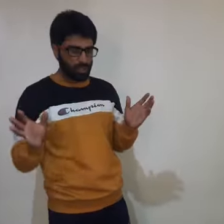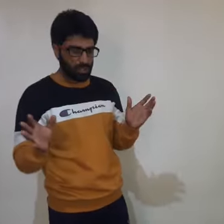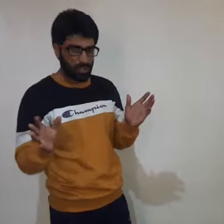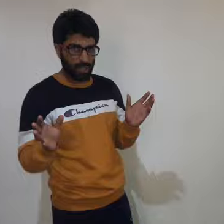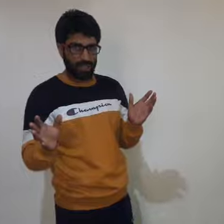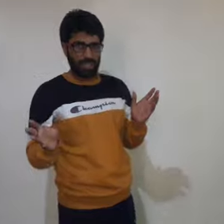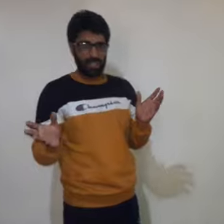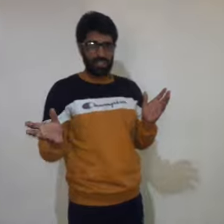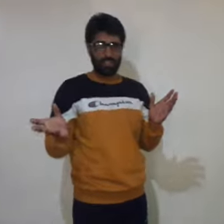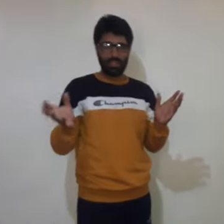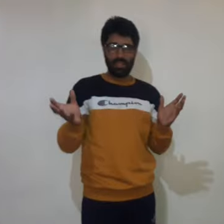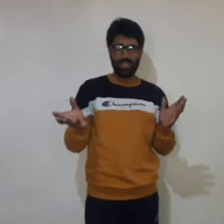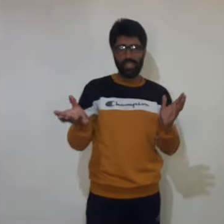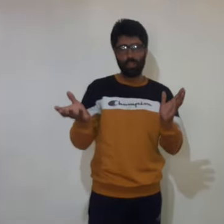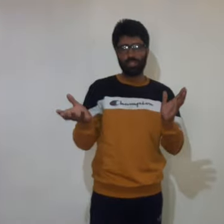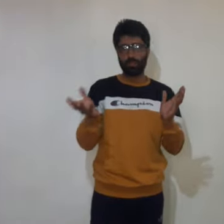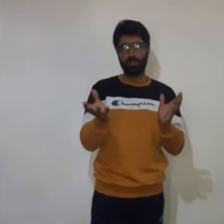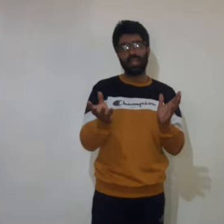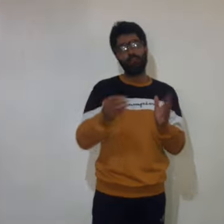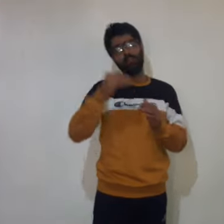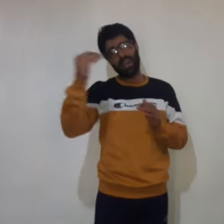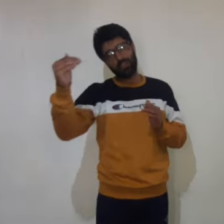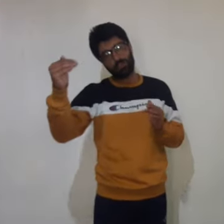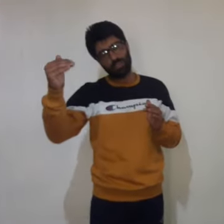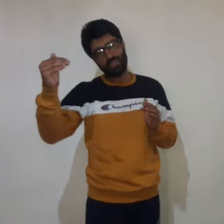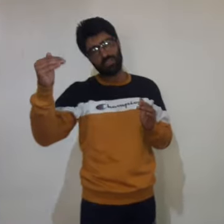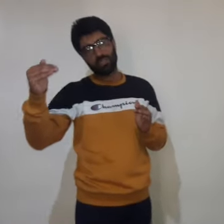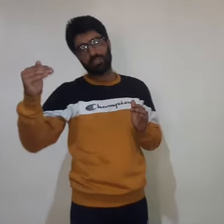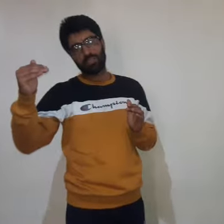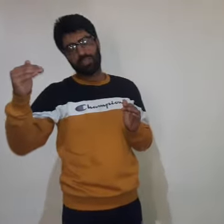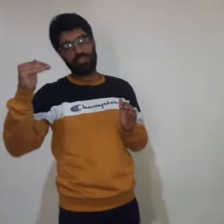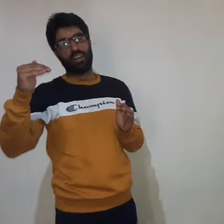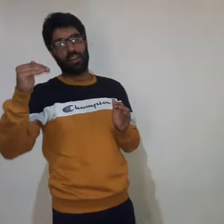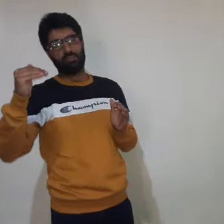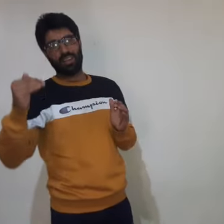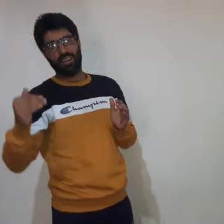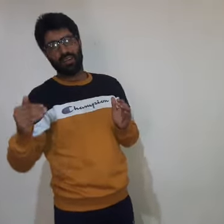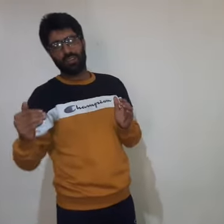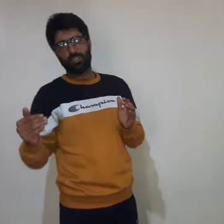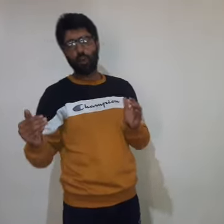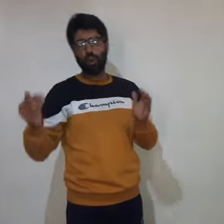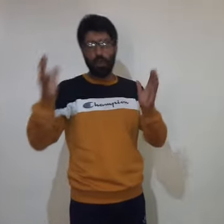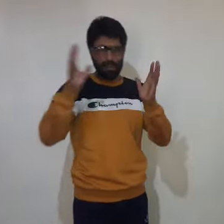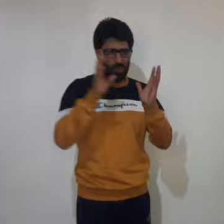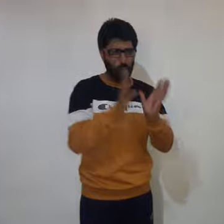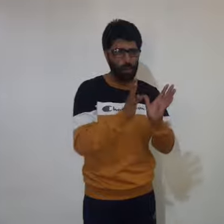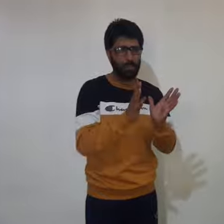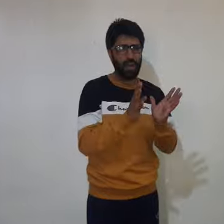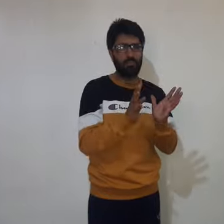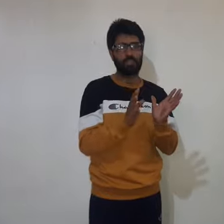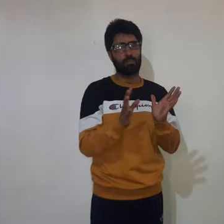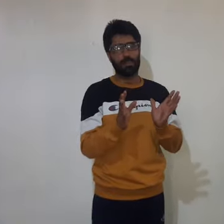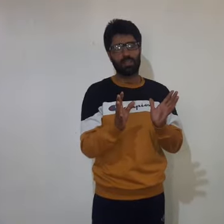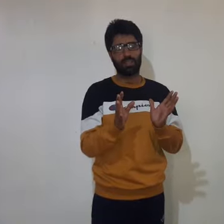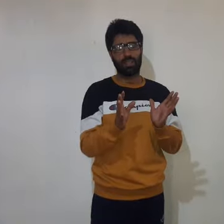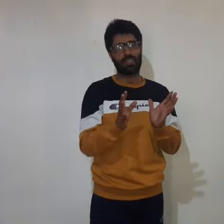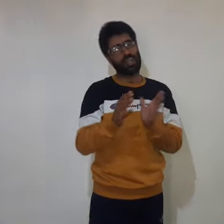स्टूडेंट्स, इसकी जो सिम्टम्स है माइल्ड टू सीवियर है। जो कॉमन कोल्ड में आपको सिम्टम्स लगते हैं